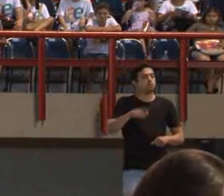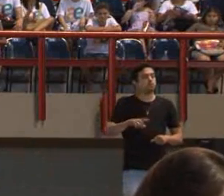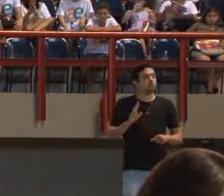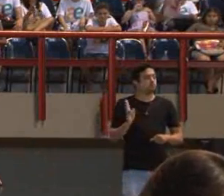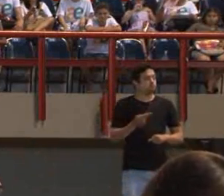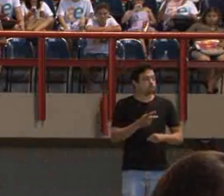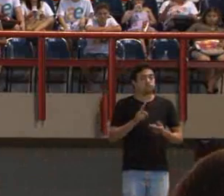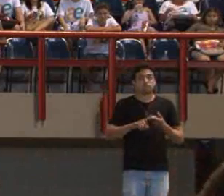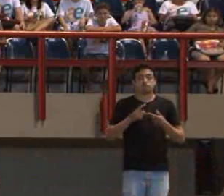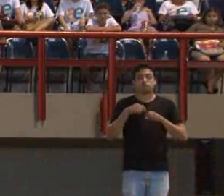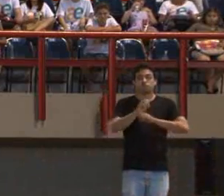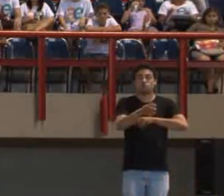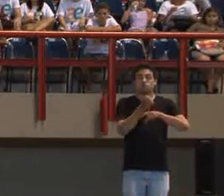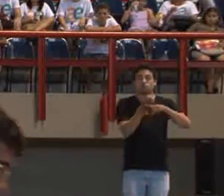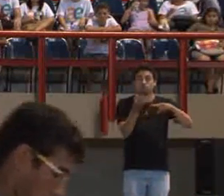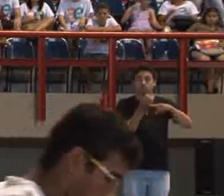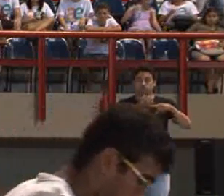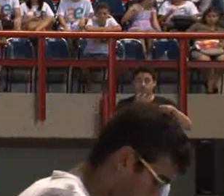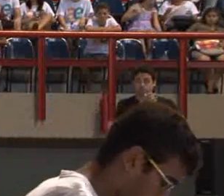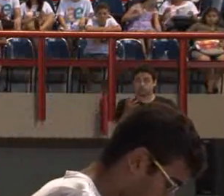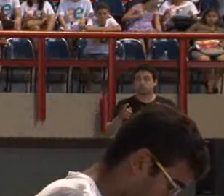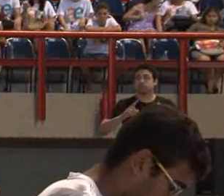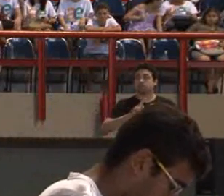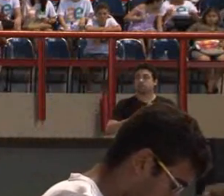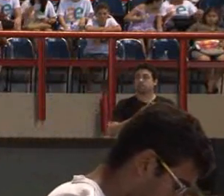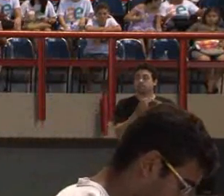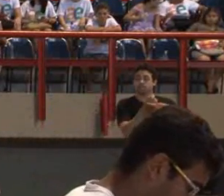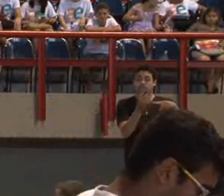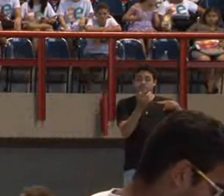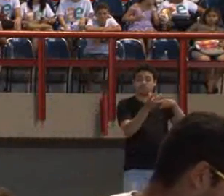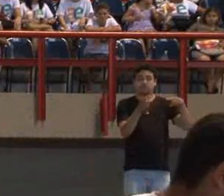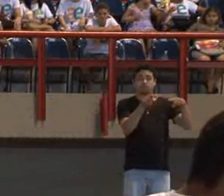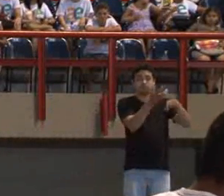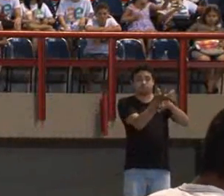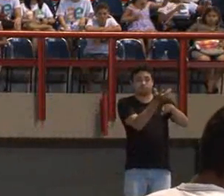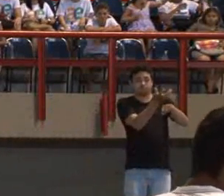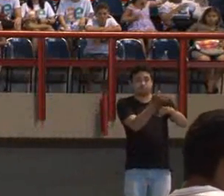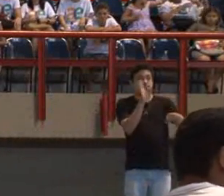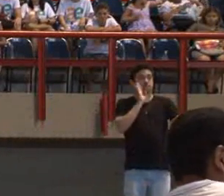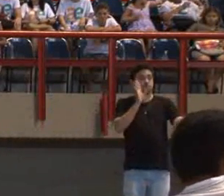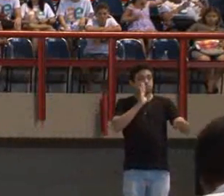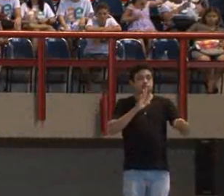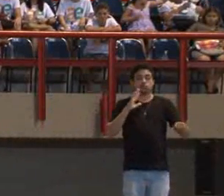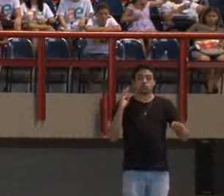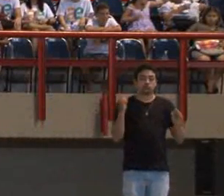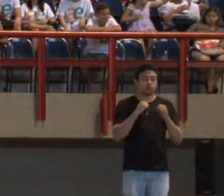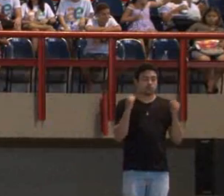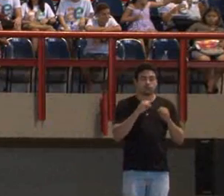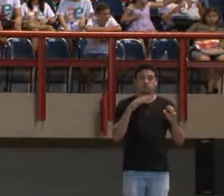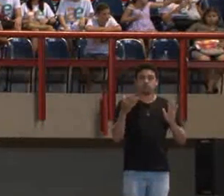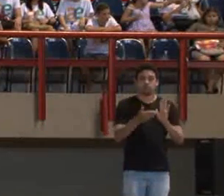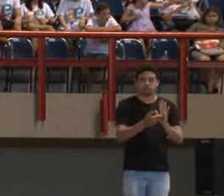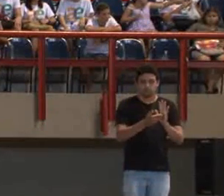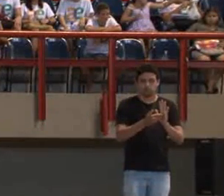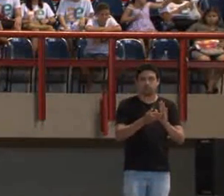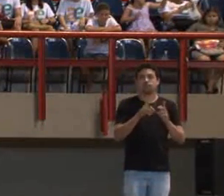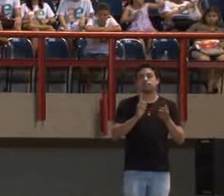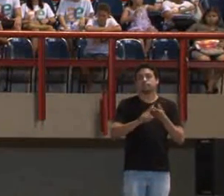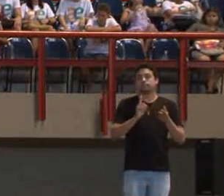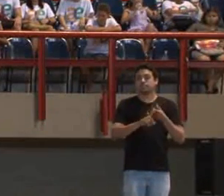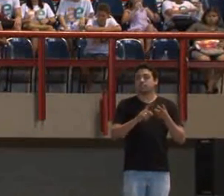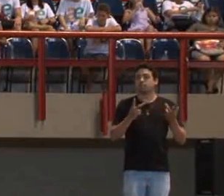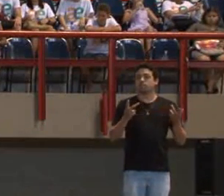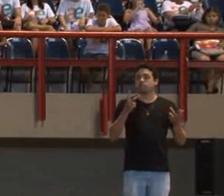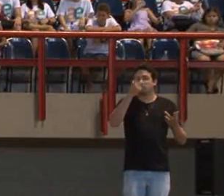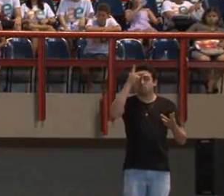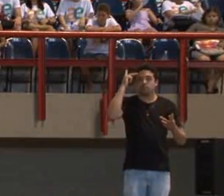E como eu dou aula de física, e física é aquela matéria mais legal que todo mundo adora e passa a semana toda